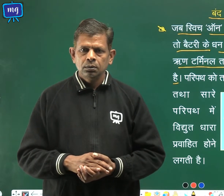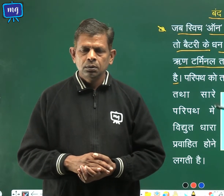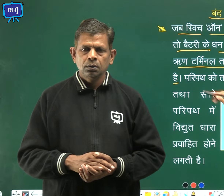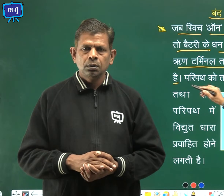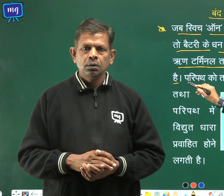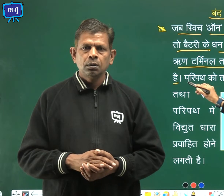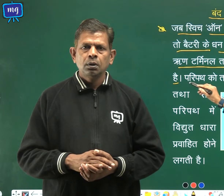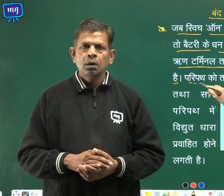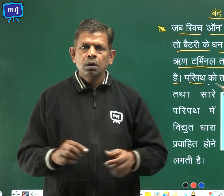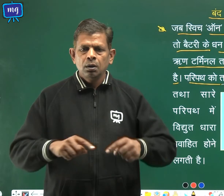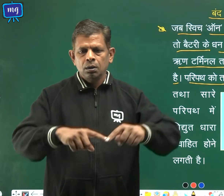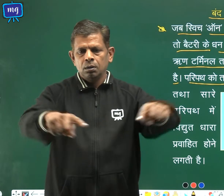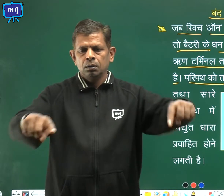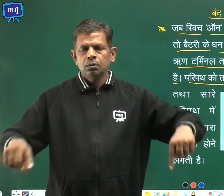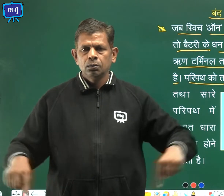परिपथ को तब